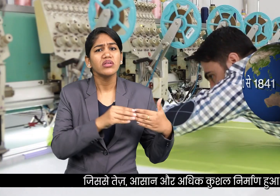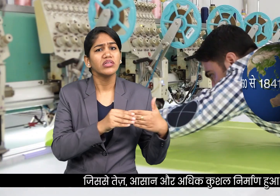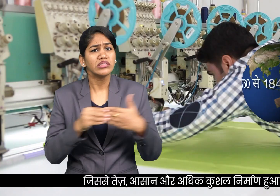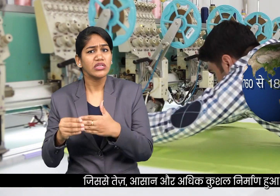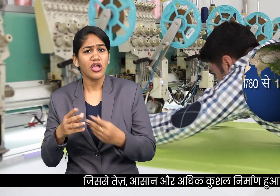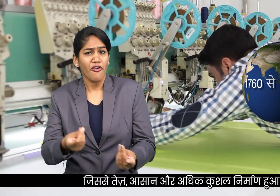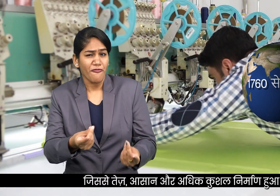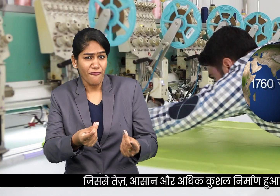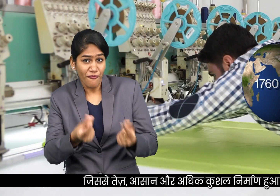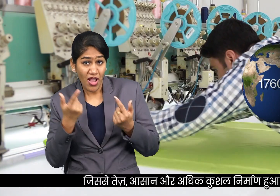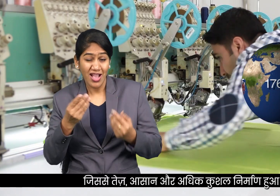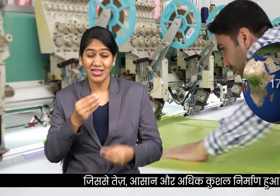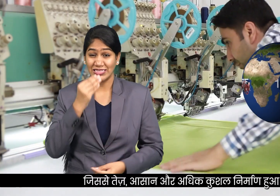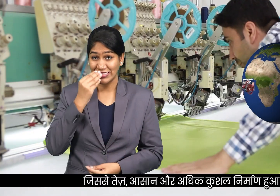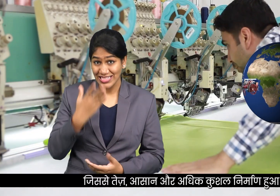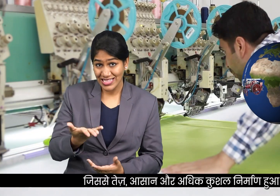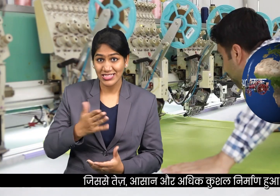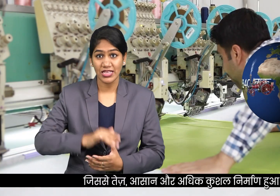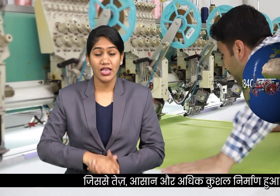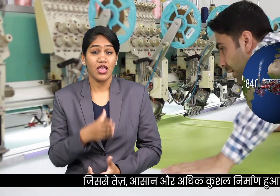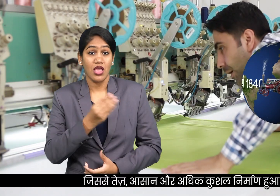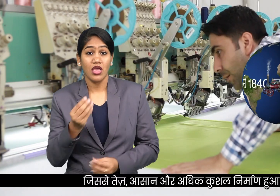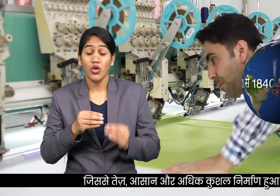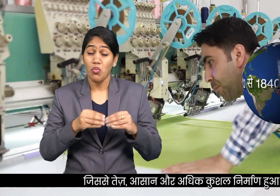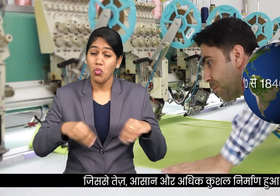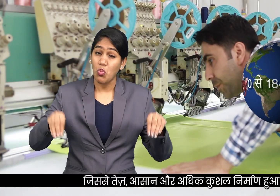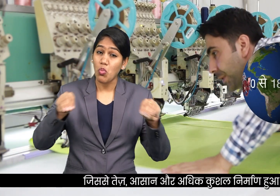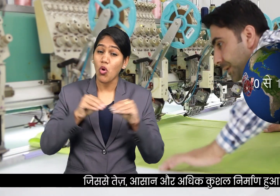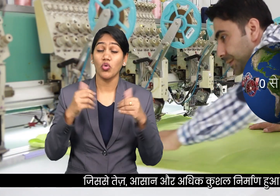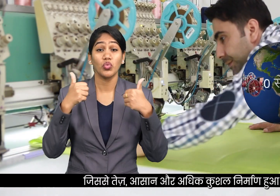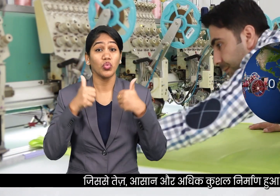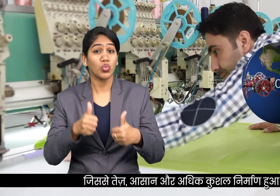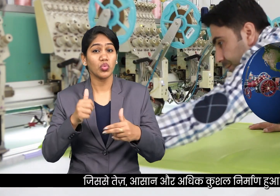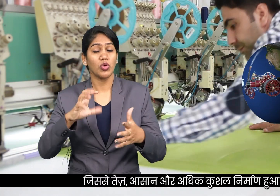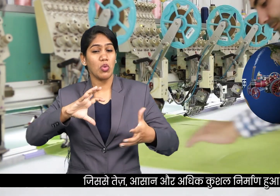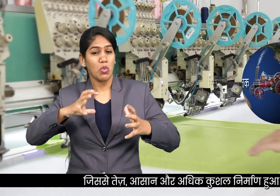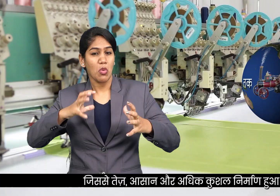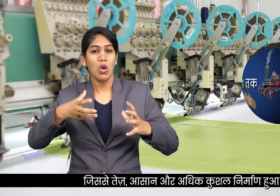जिससे तेज, आसान और अधिक कुशल निर्माण हुआ।